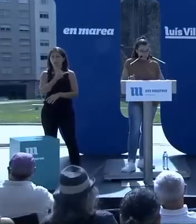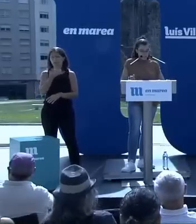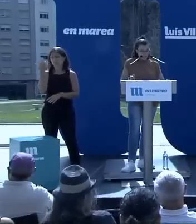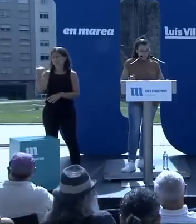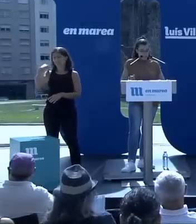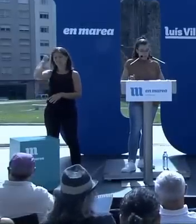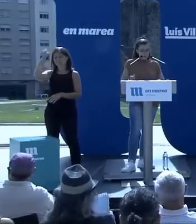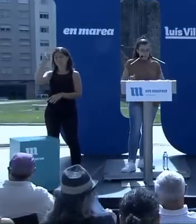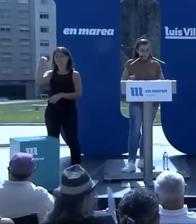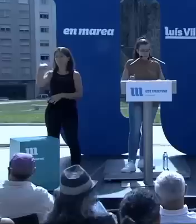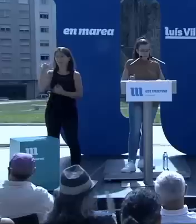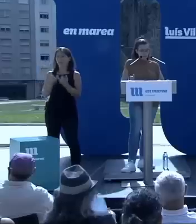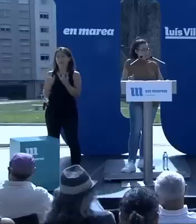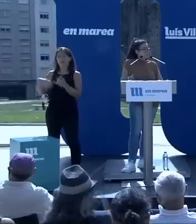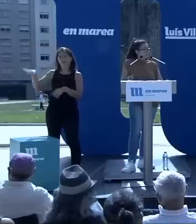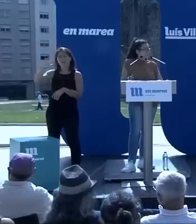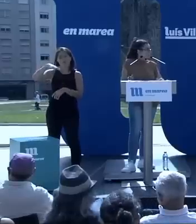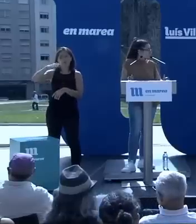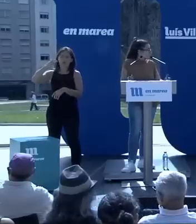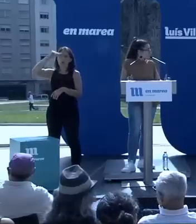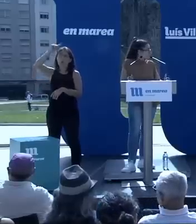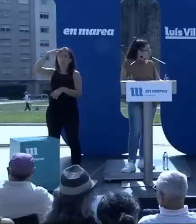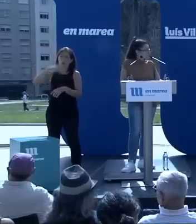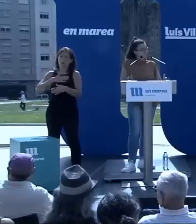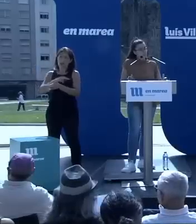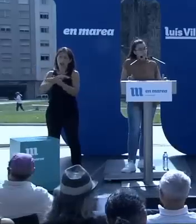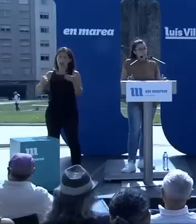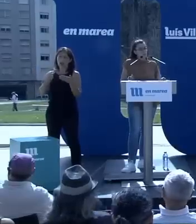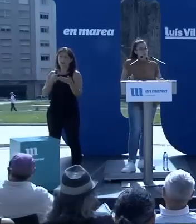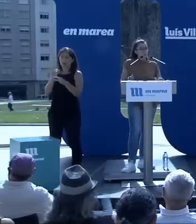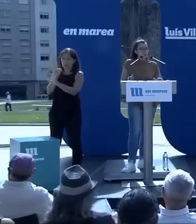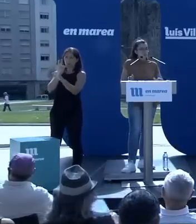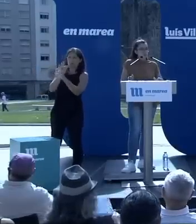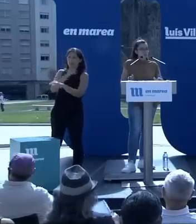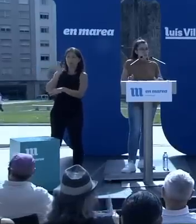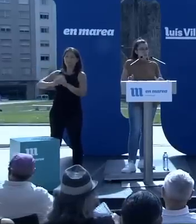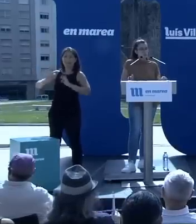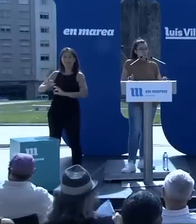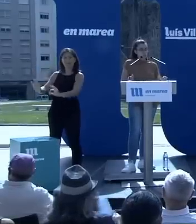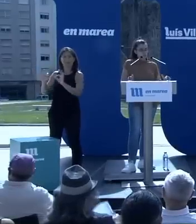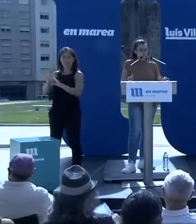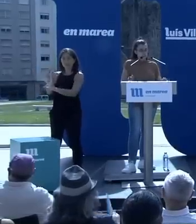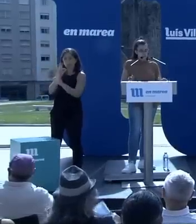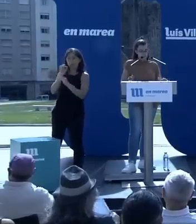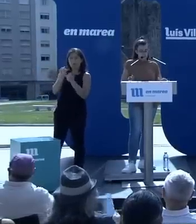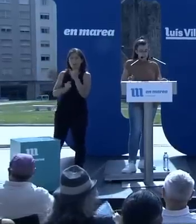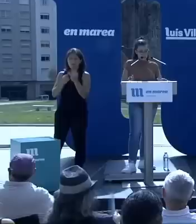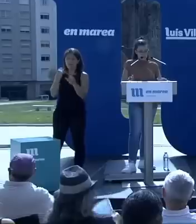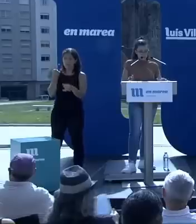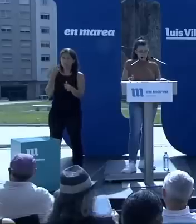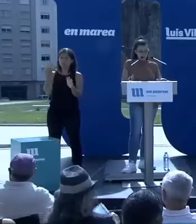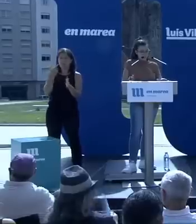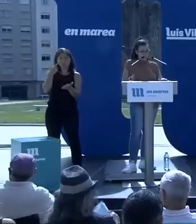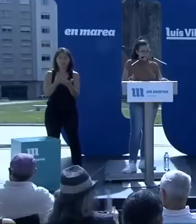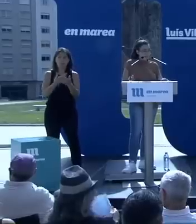todo o panorama cultural galego, especialmente do teatro, e onde puido ter conta de como este foi esquecido polo